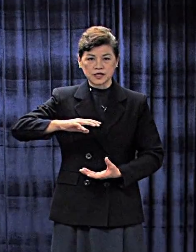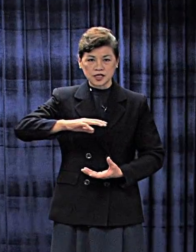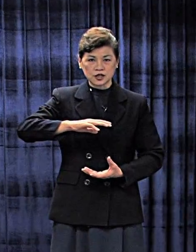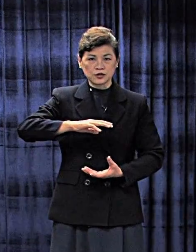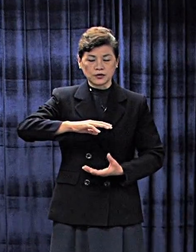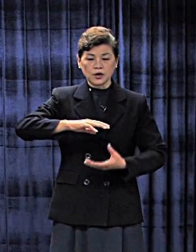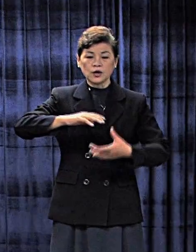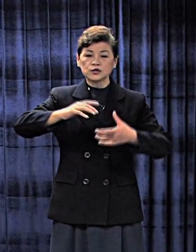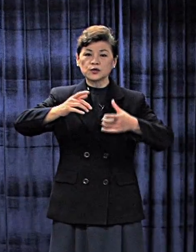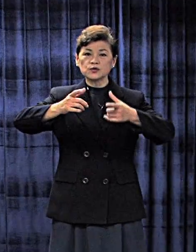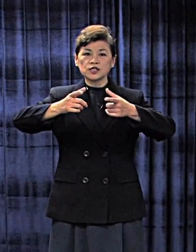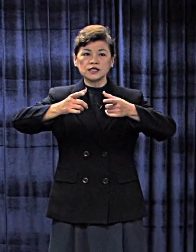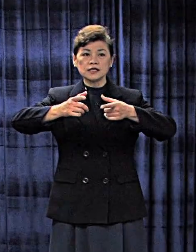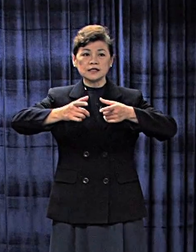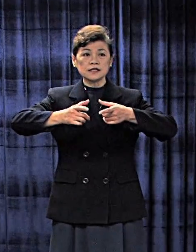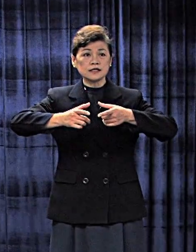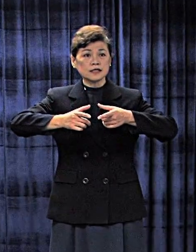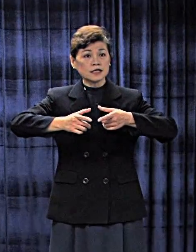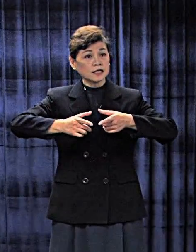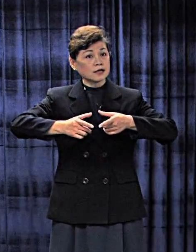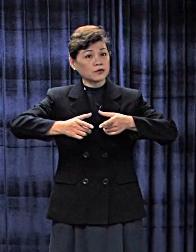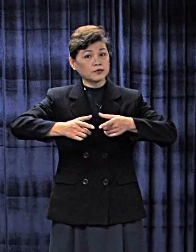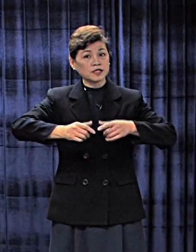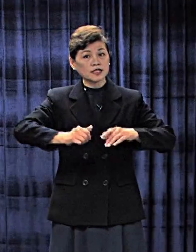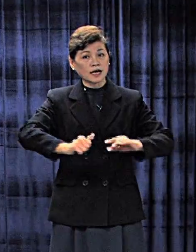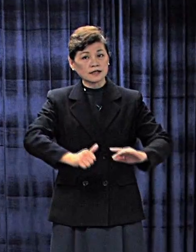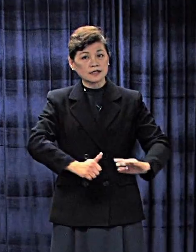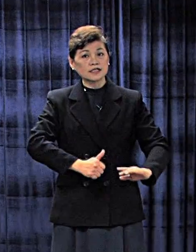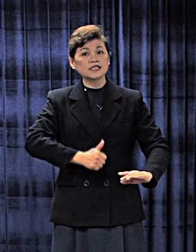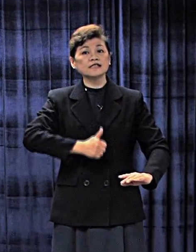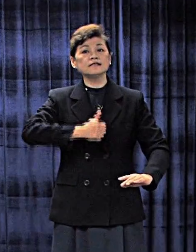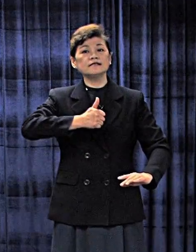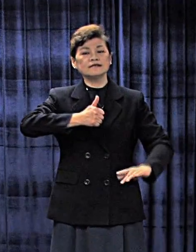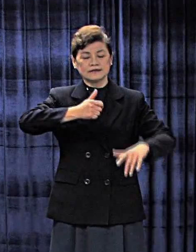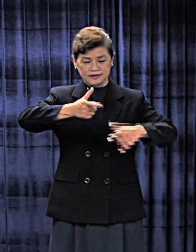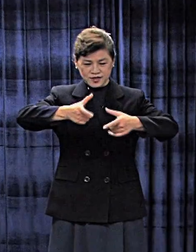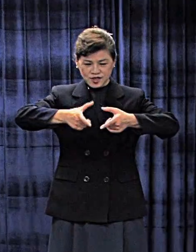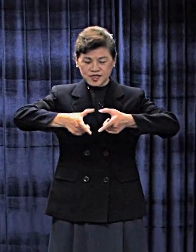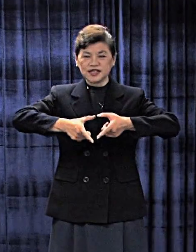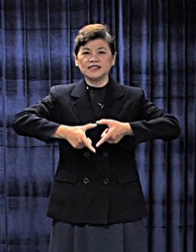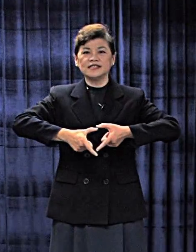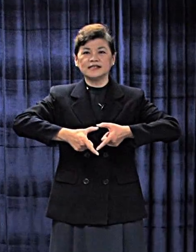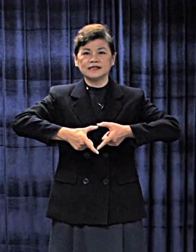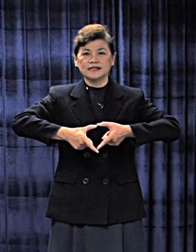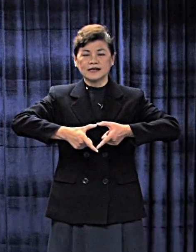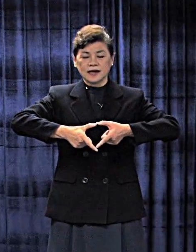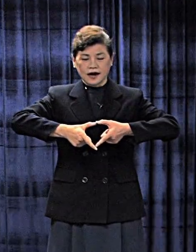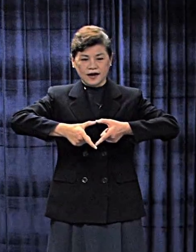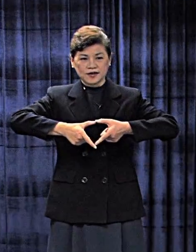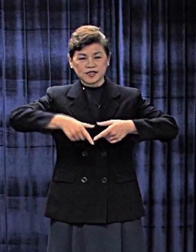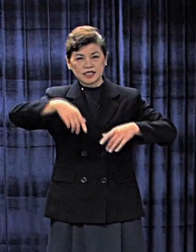地球中心，我们是打的是真心，好，期